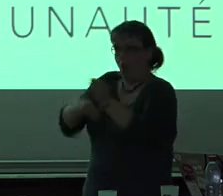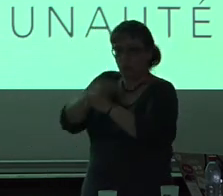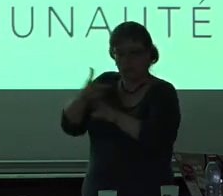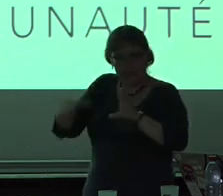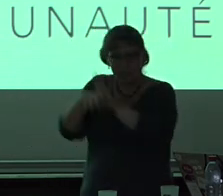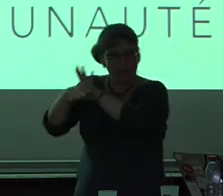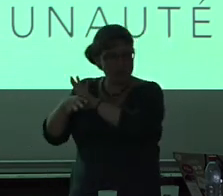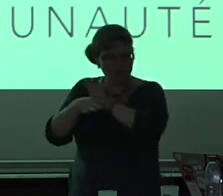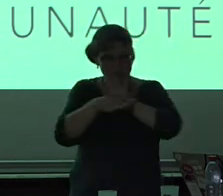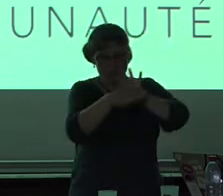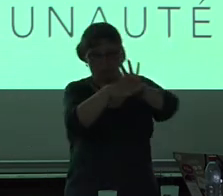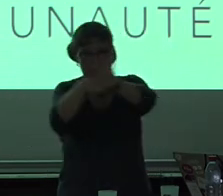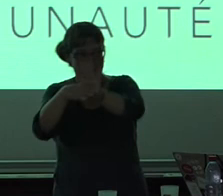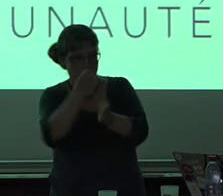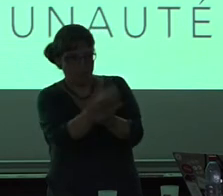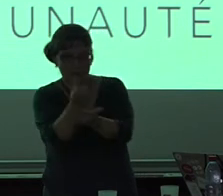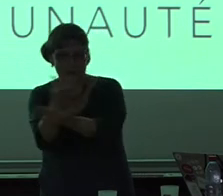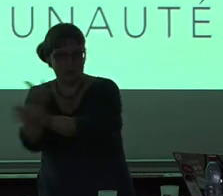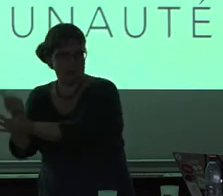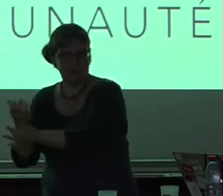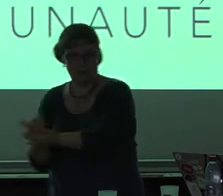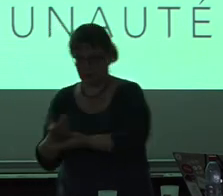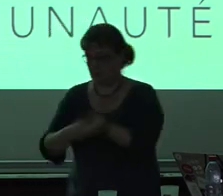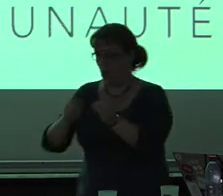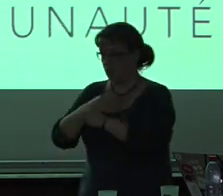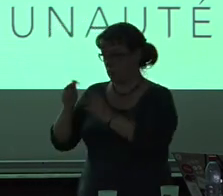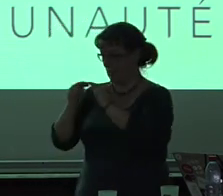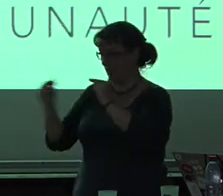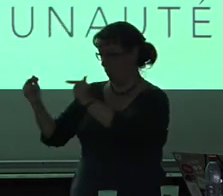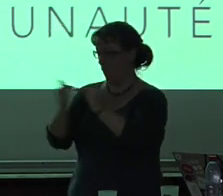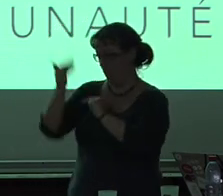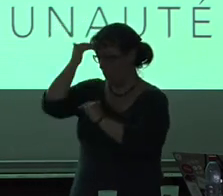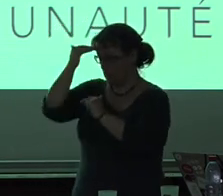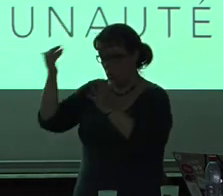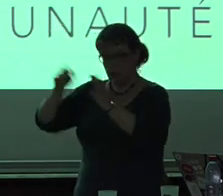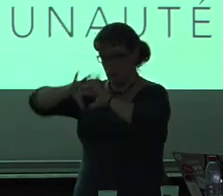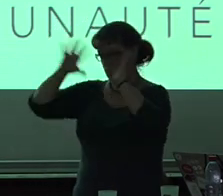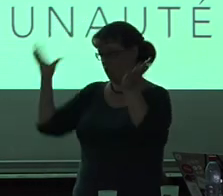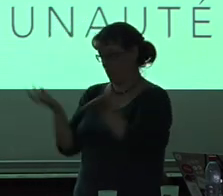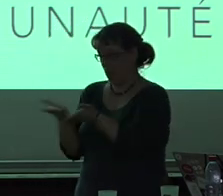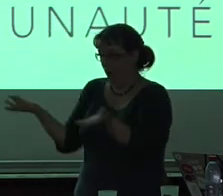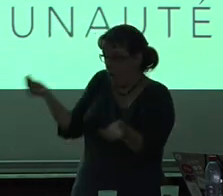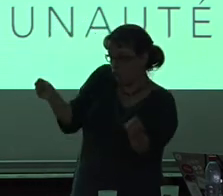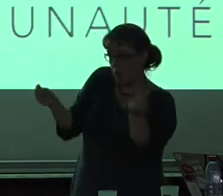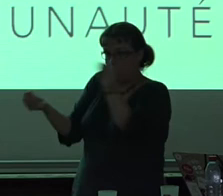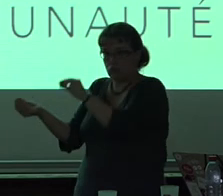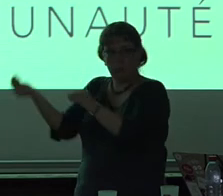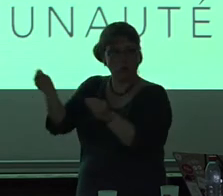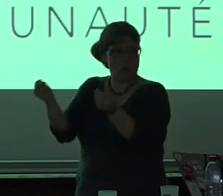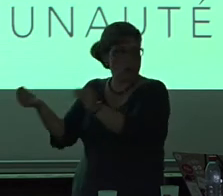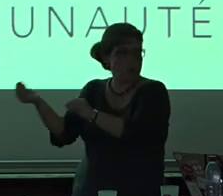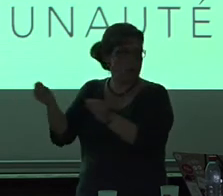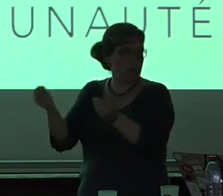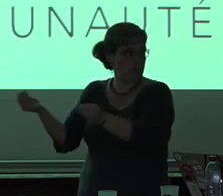Vous contribuez à augmenter le niveau de cette communauté parce que vous partagerez des compétences qui, pour vous, sont essentielles. Si vous êtes